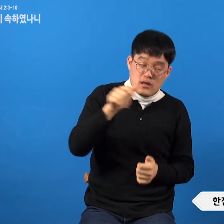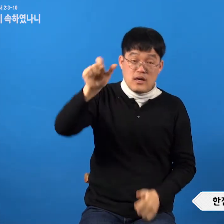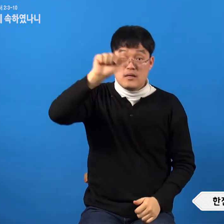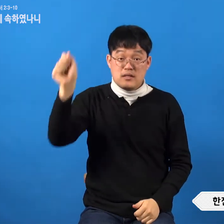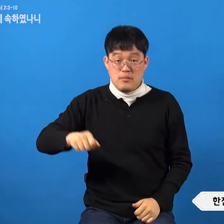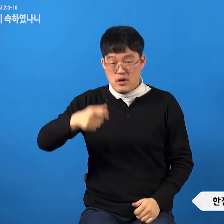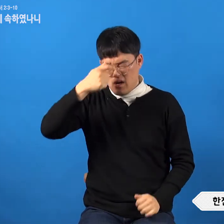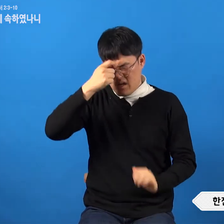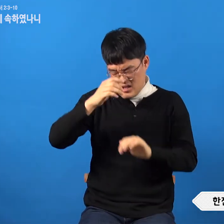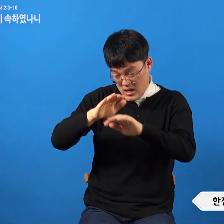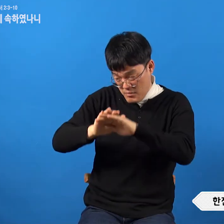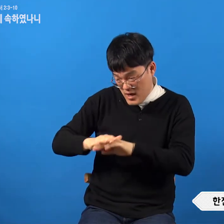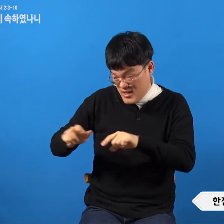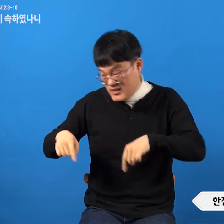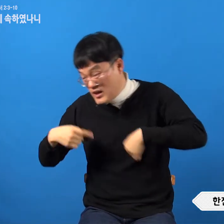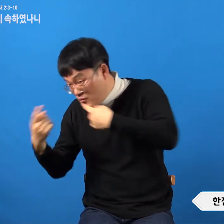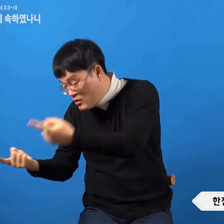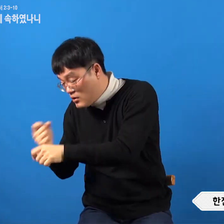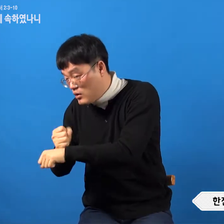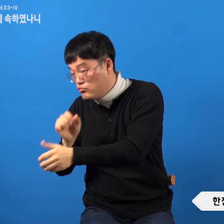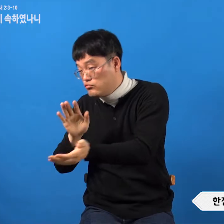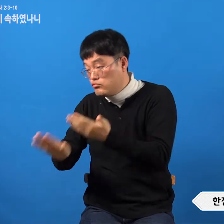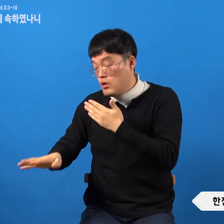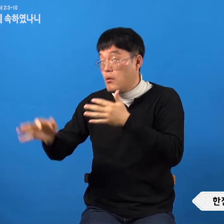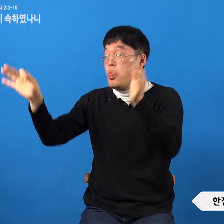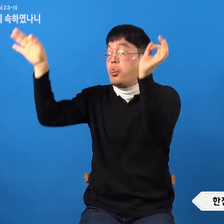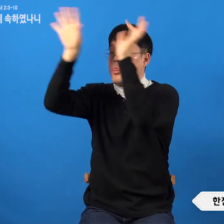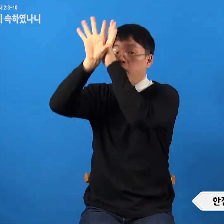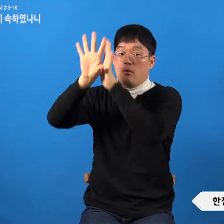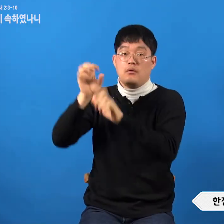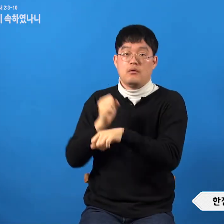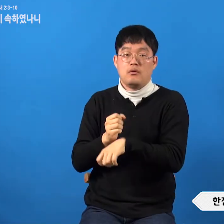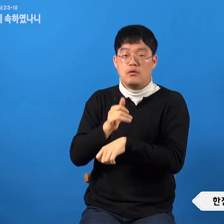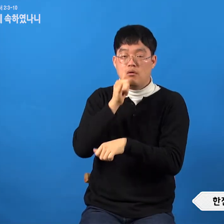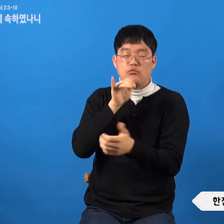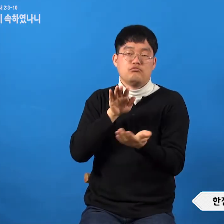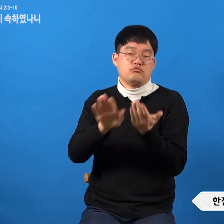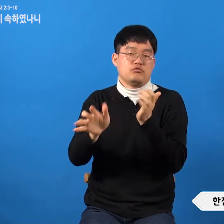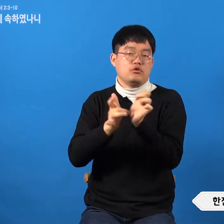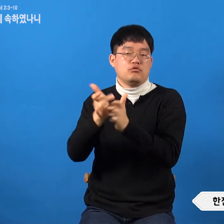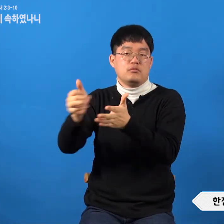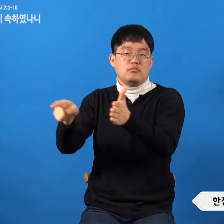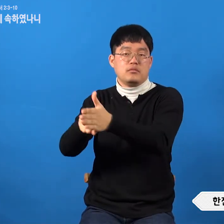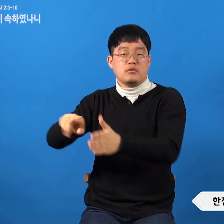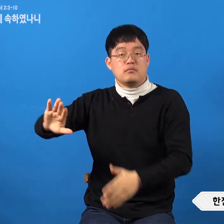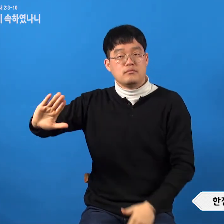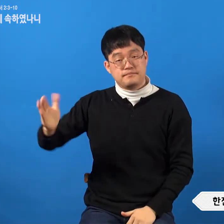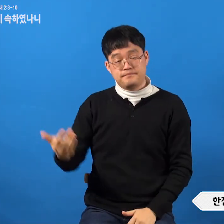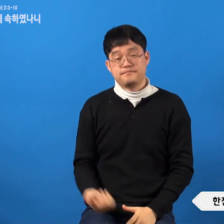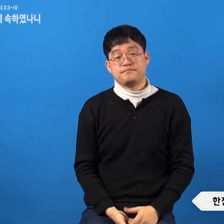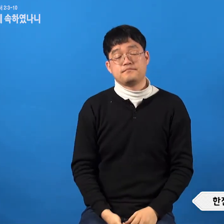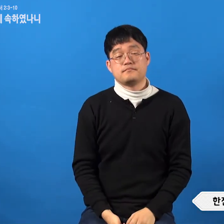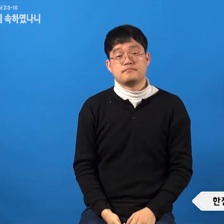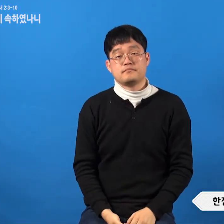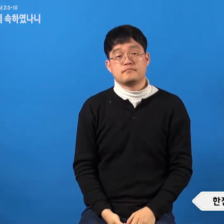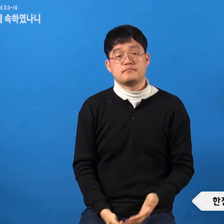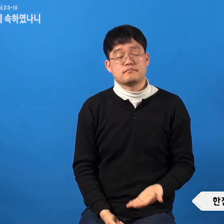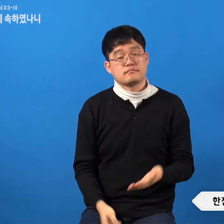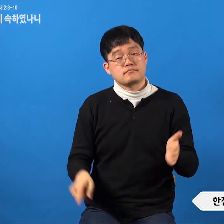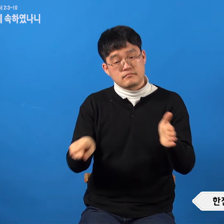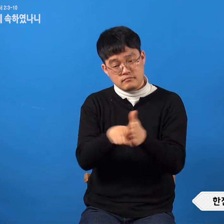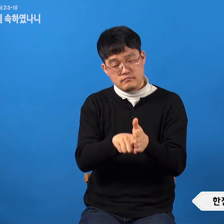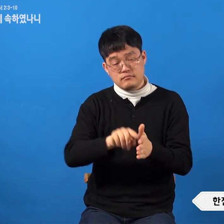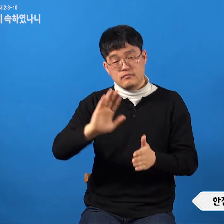기도 나가기 시작하면서 그게 싹 없어지고, 그래서 예수를 믿게 되었습니다. 믿게